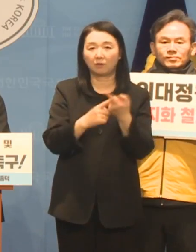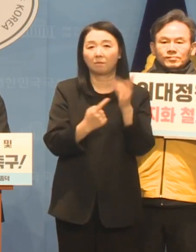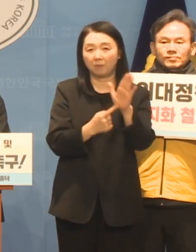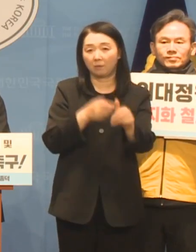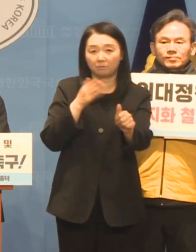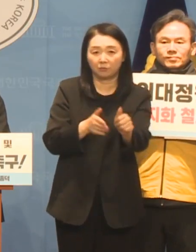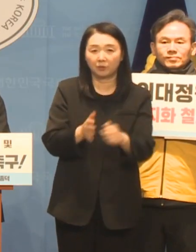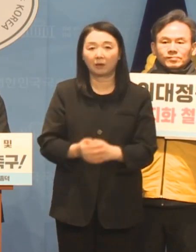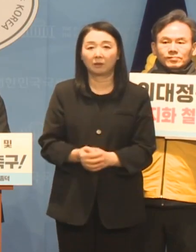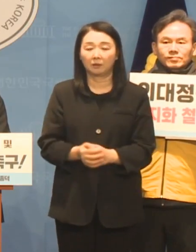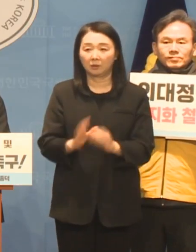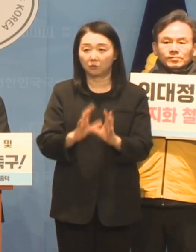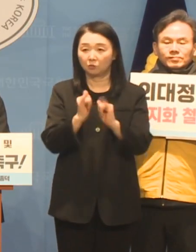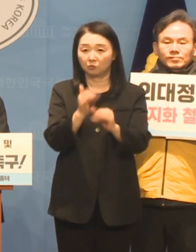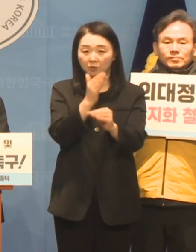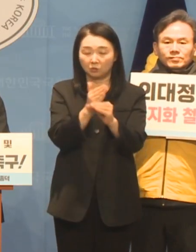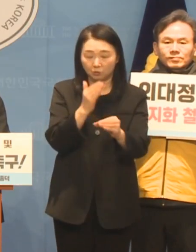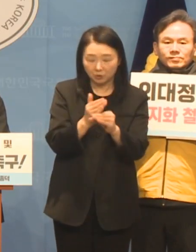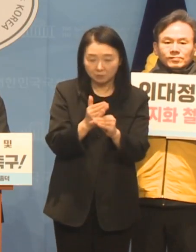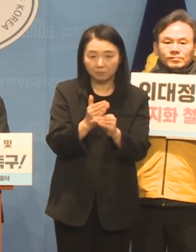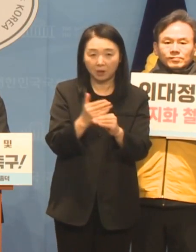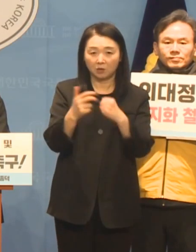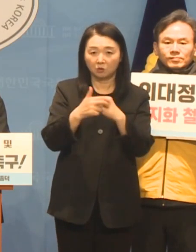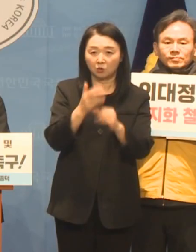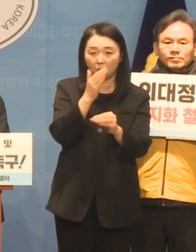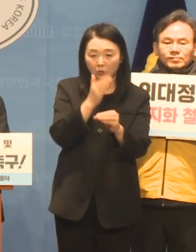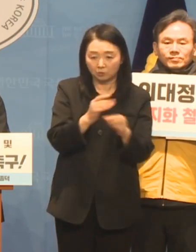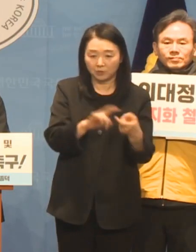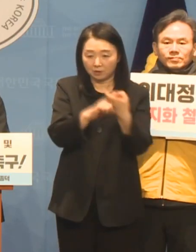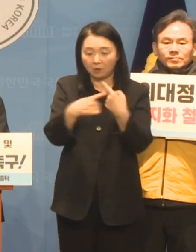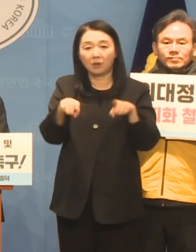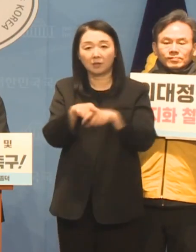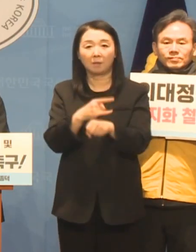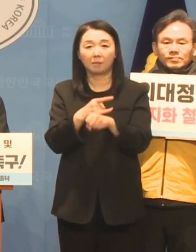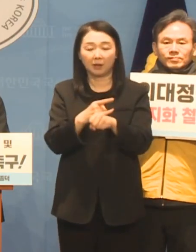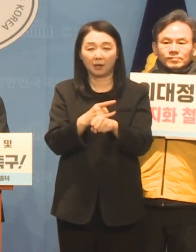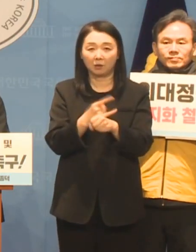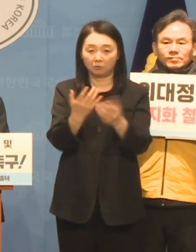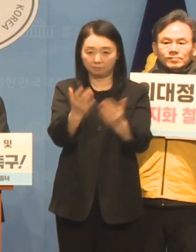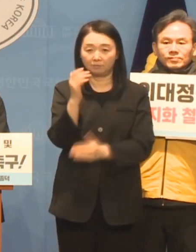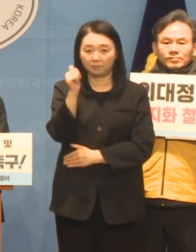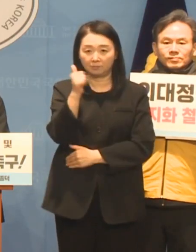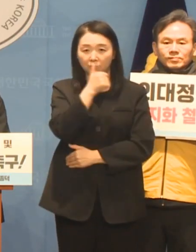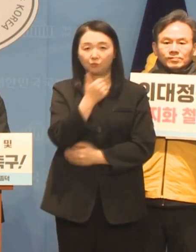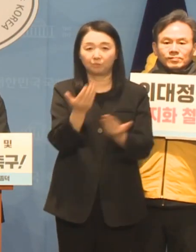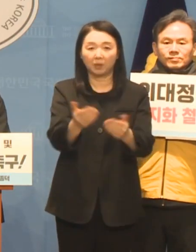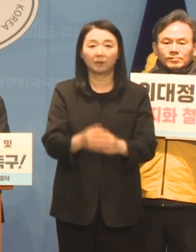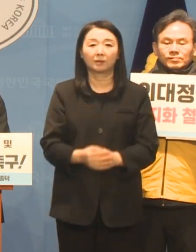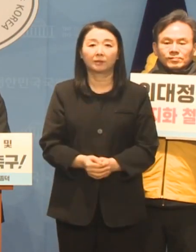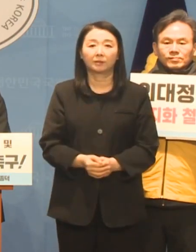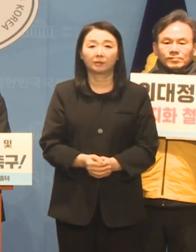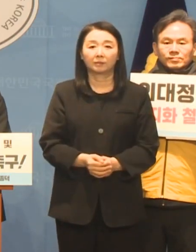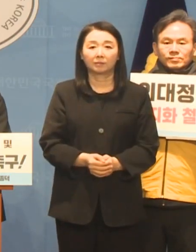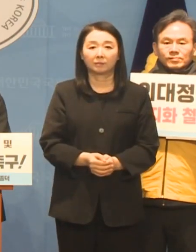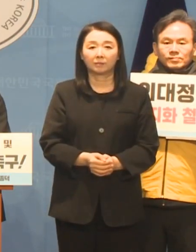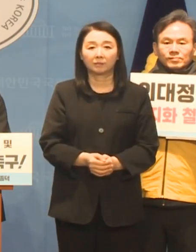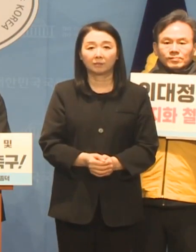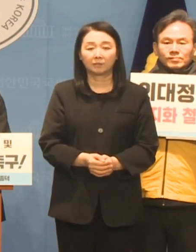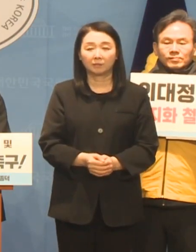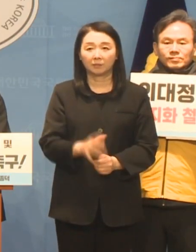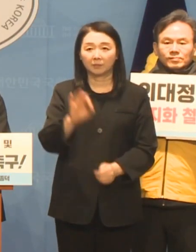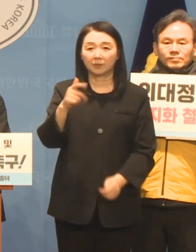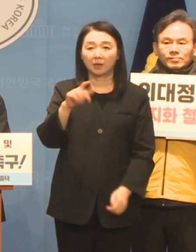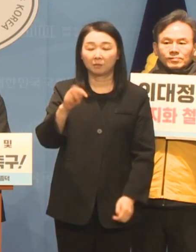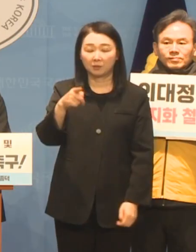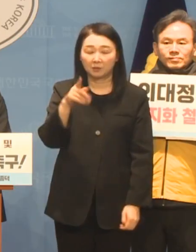국민 중심 의료 개혁 연대 회의체와 함께 진행합니다. 오늘 기자회견에 참석하신 분들 소개하도록 하겠습니다.